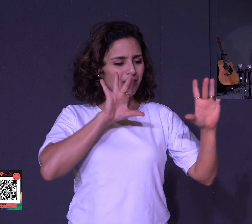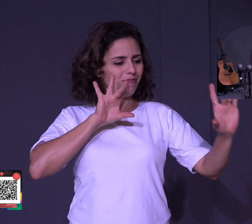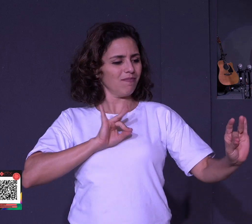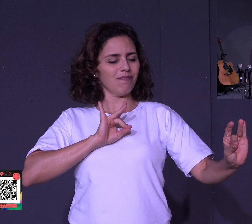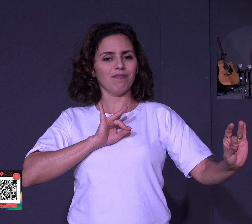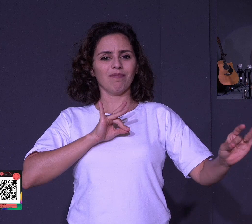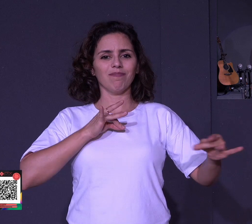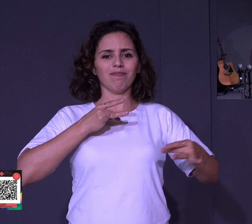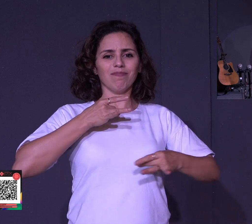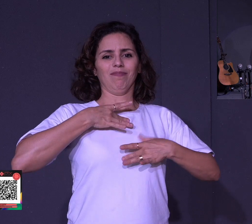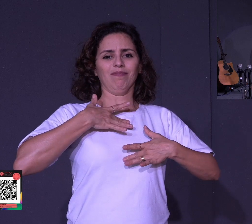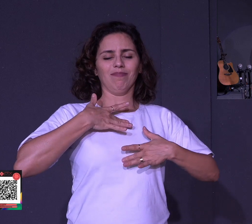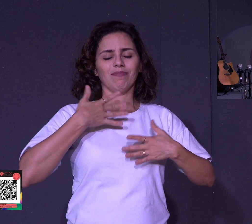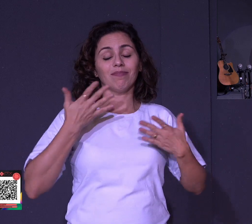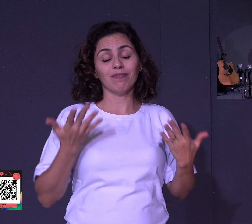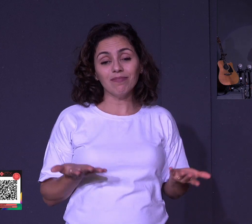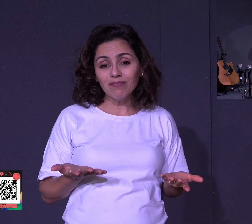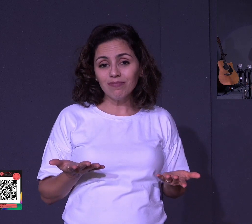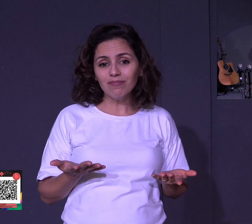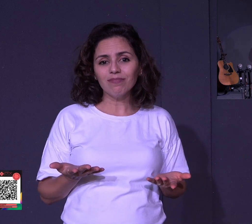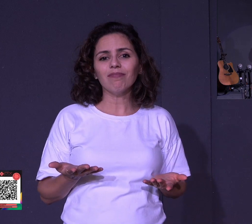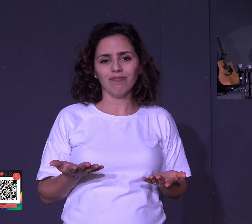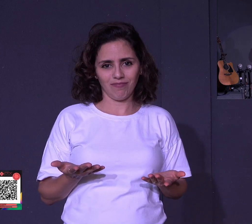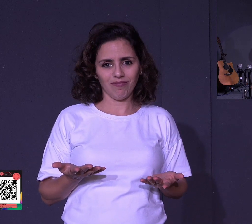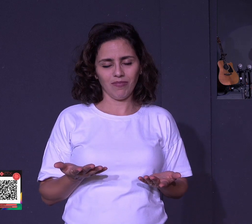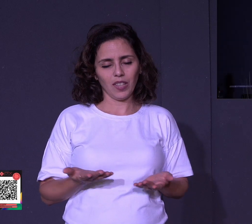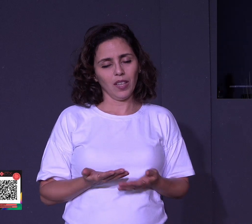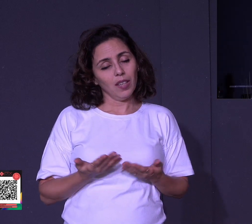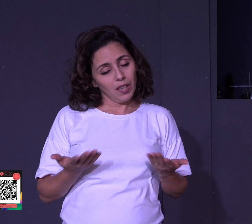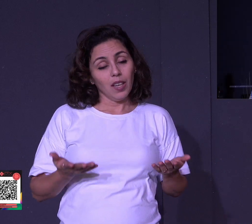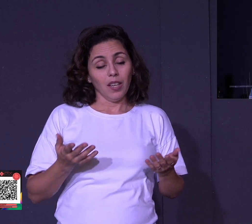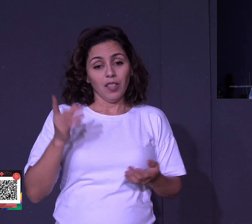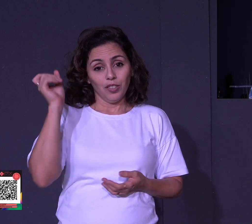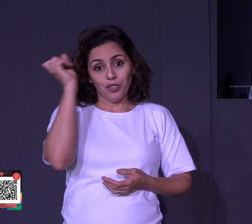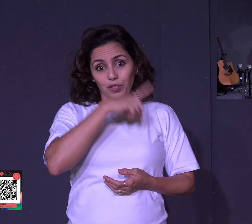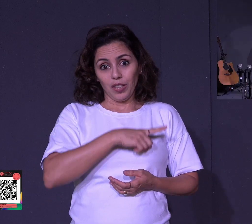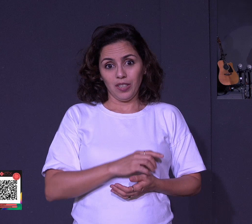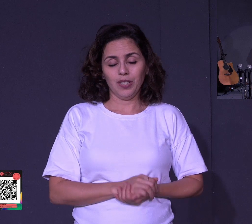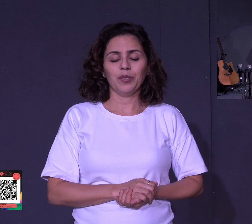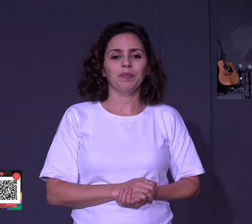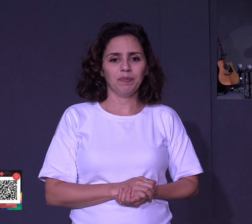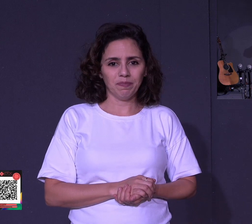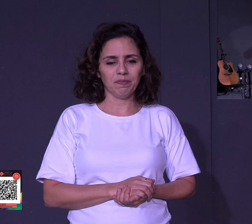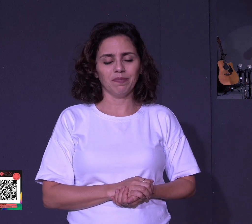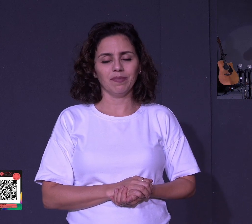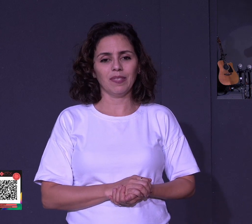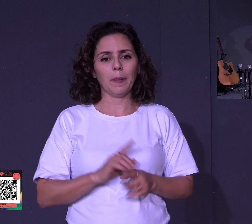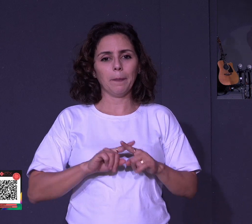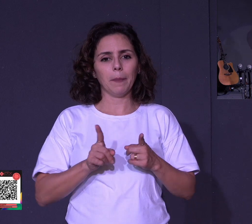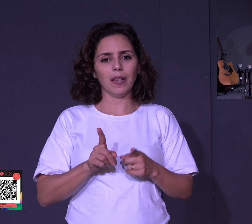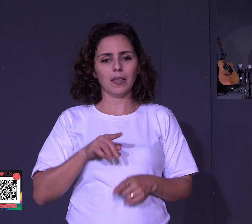fim, Paulo diz assim: se há alguma virtude, se há algum louvor, é imperativo.